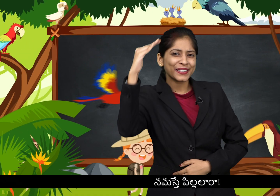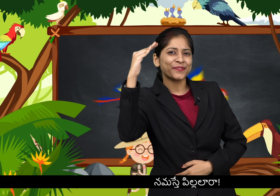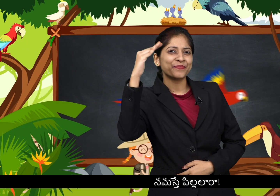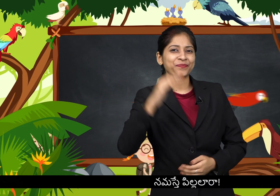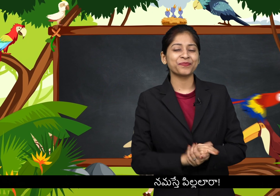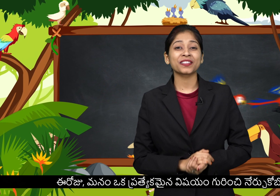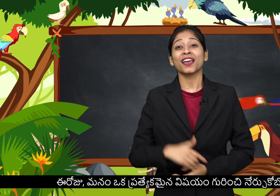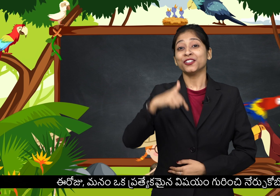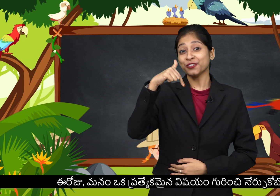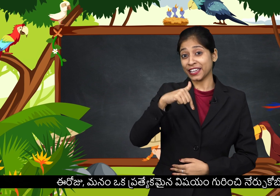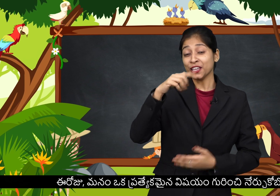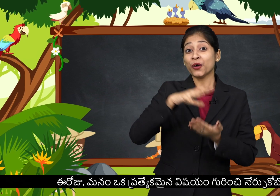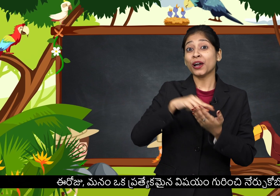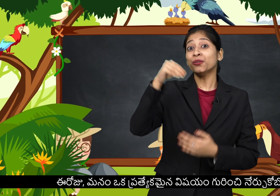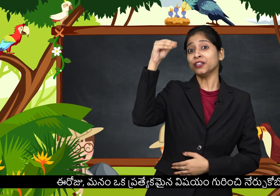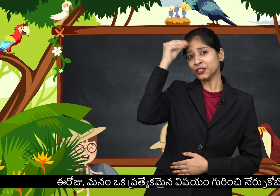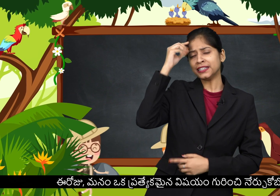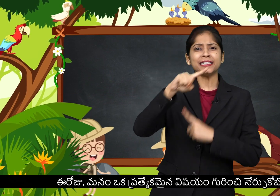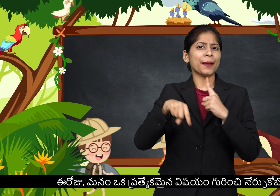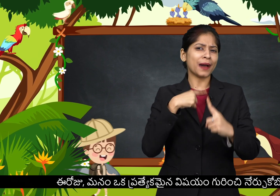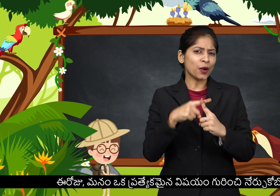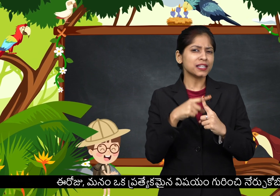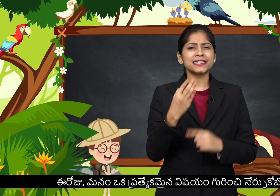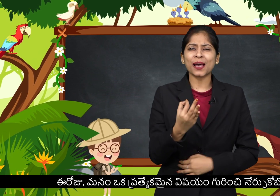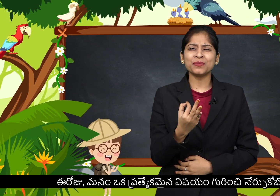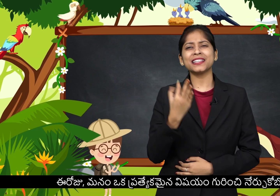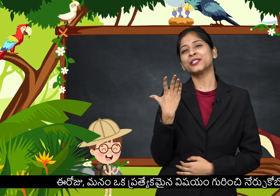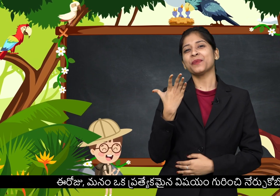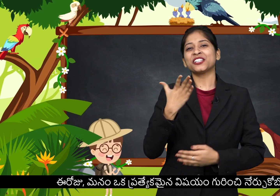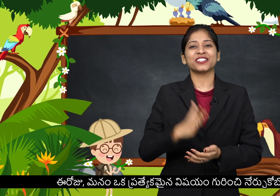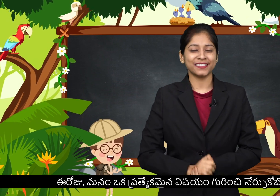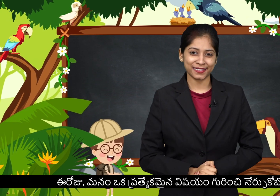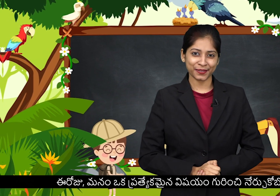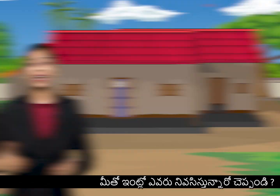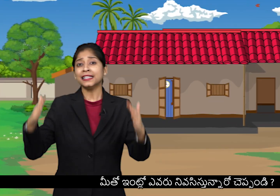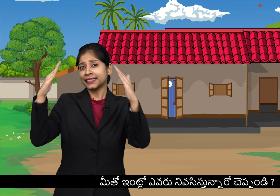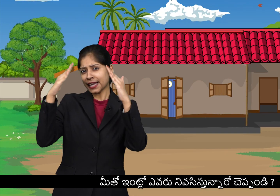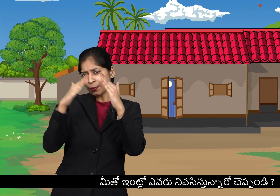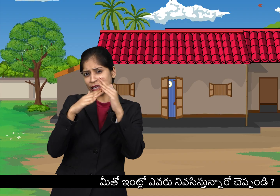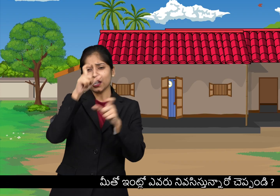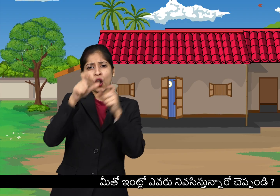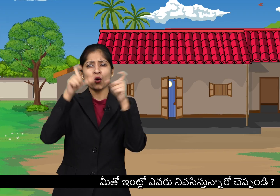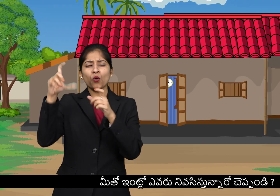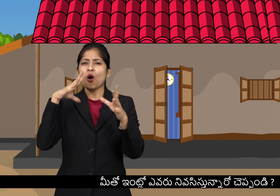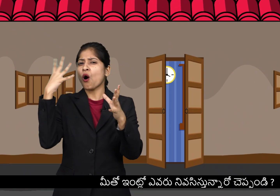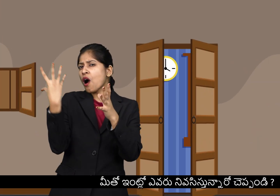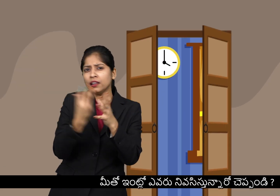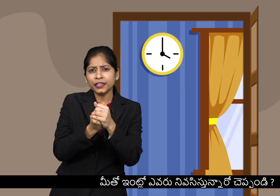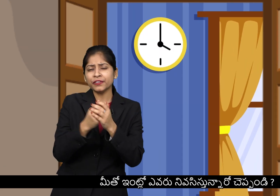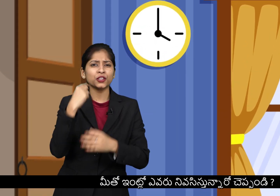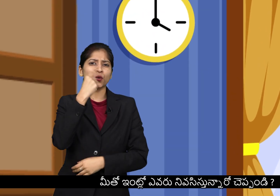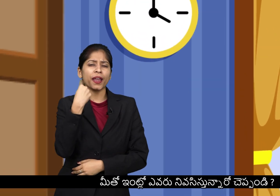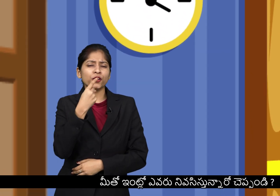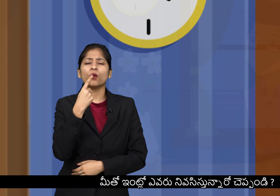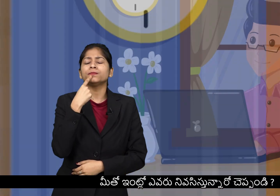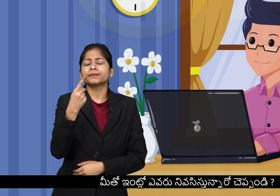పిల్లలారా, ఈరోజు మనం ఒక ప్రత్యేకమైన విషయం గురించి నేర్చుకోబోతున్నాం. మీతో ఇంట్లో ఎవరు